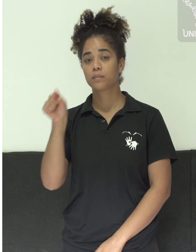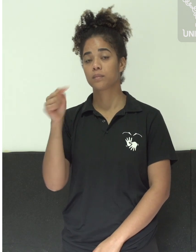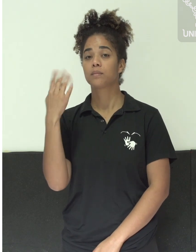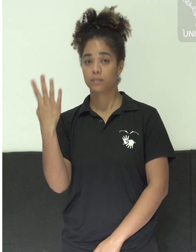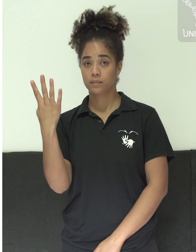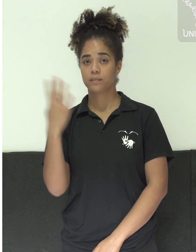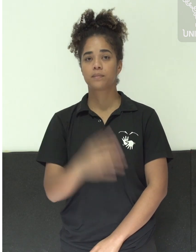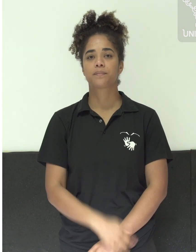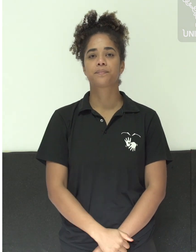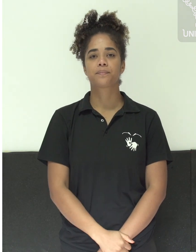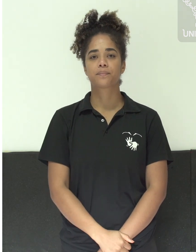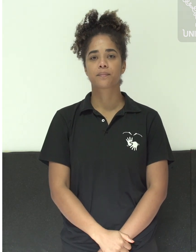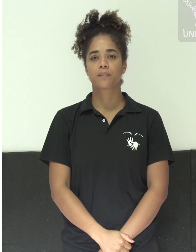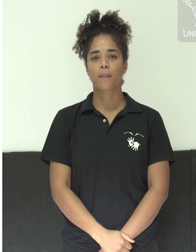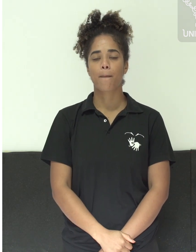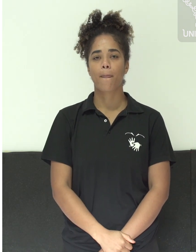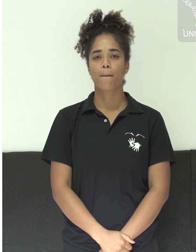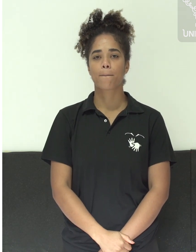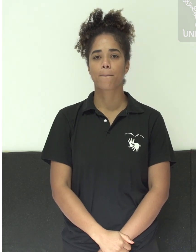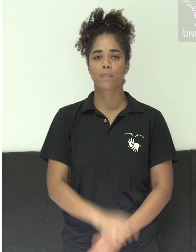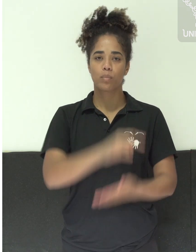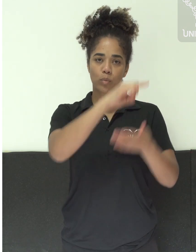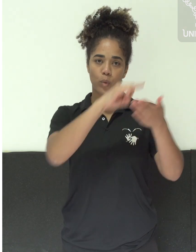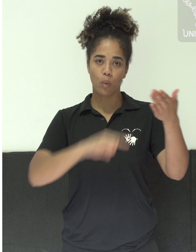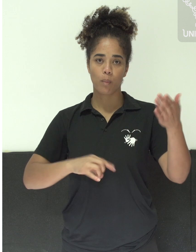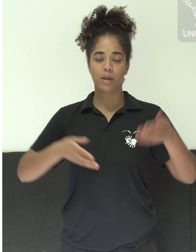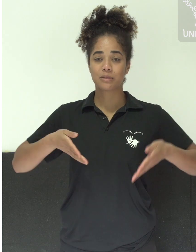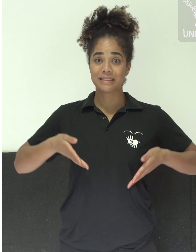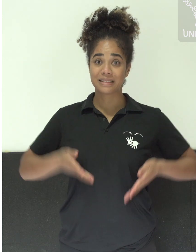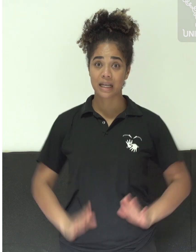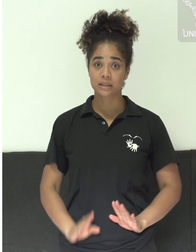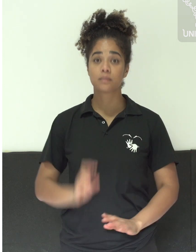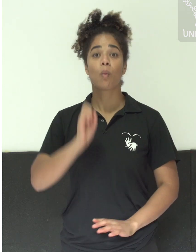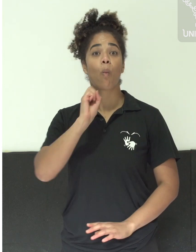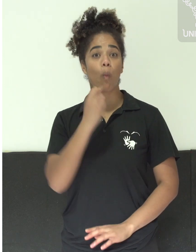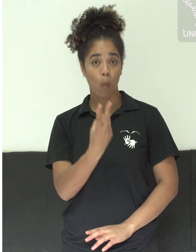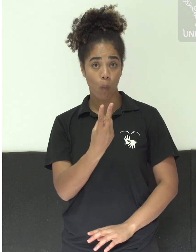7.3.4.1.4 certidão de nascimento ou casamento.